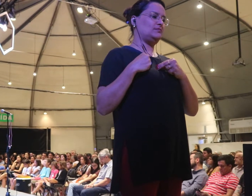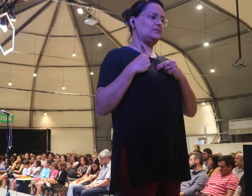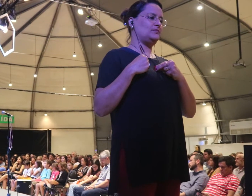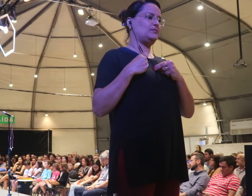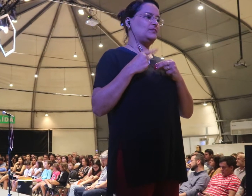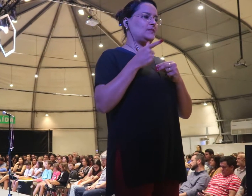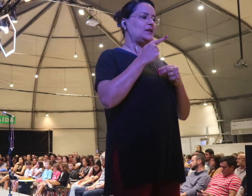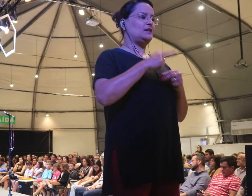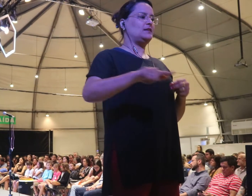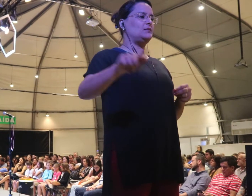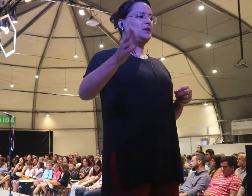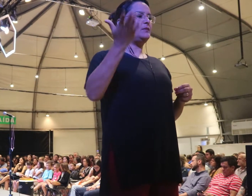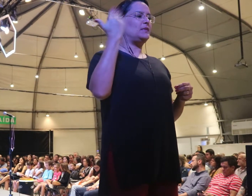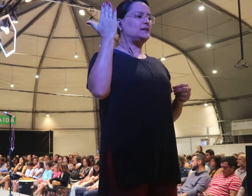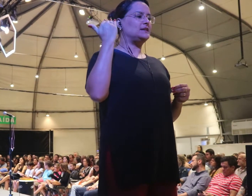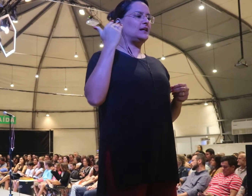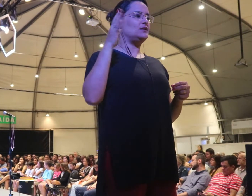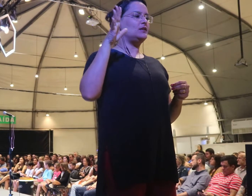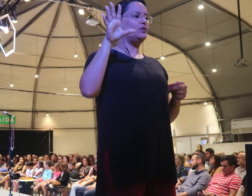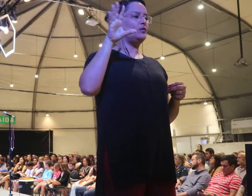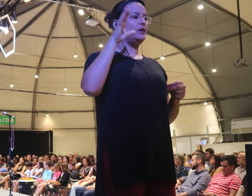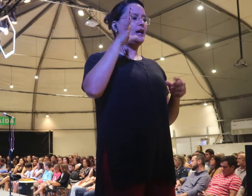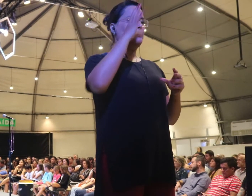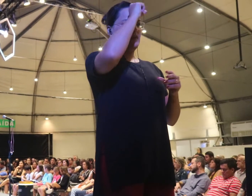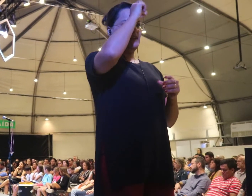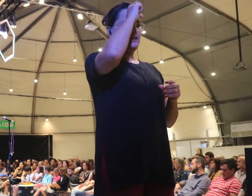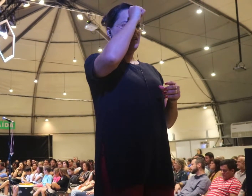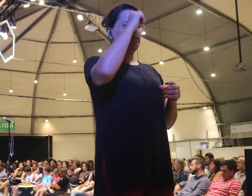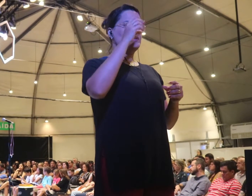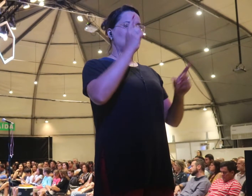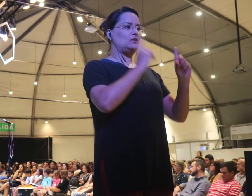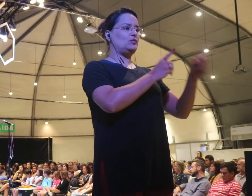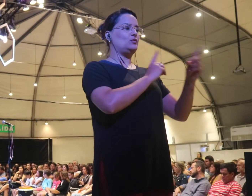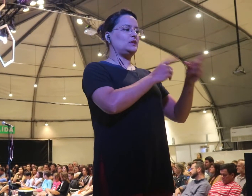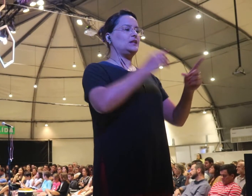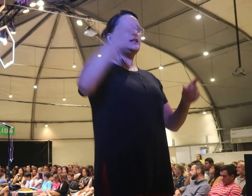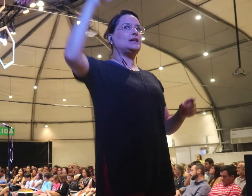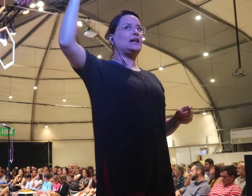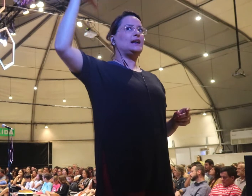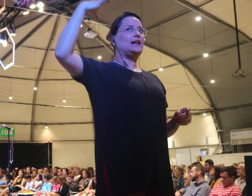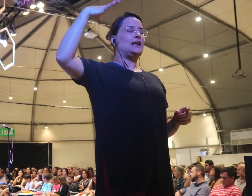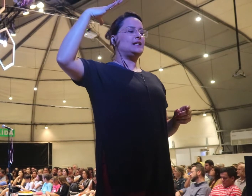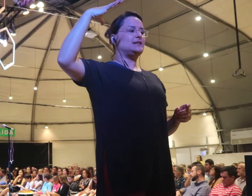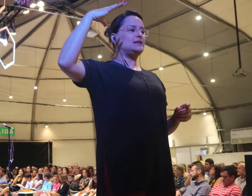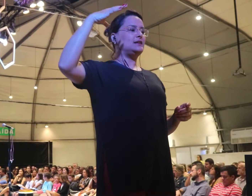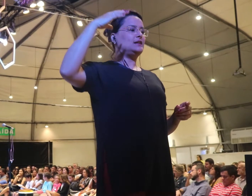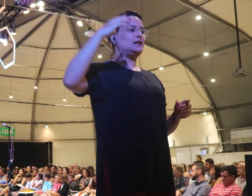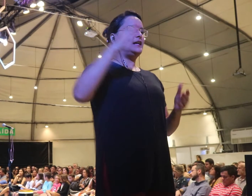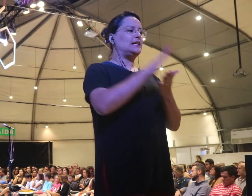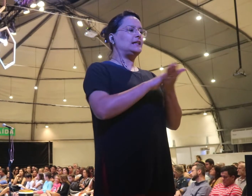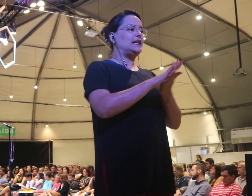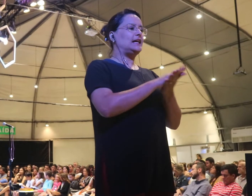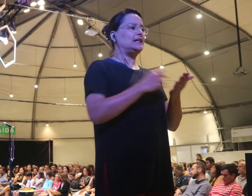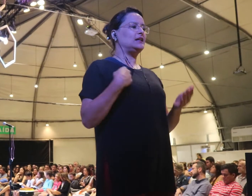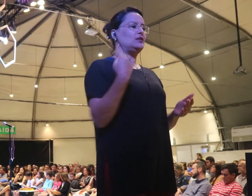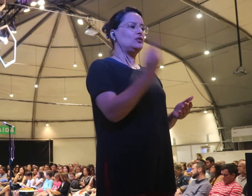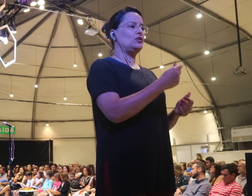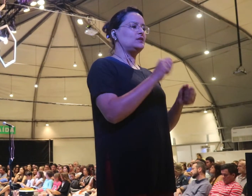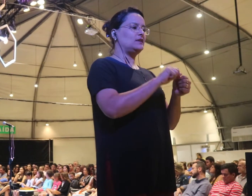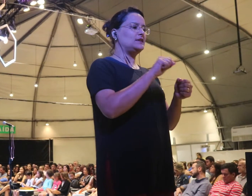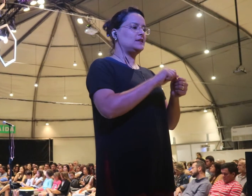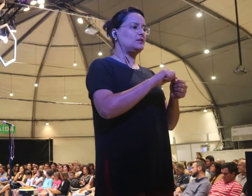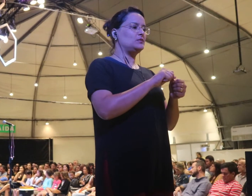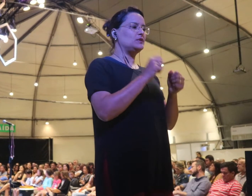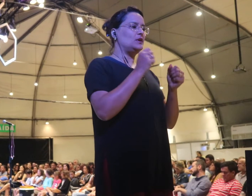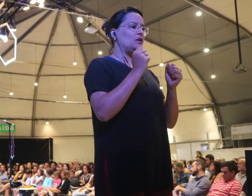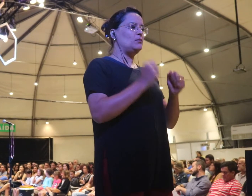ouviu sobre a doutrina da graça, que não existe nada que a gente possa fazer para que Deus ame a gente mais ou menos do que Ele já ama.